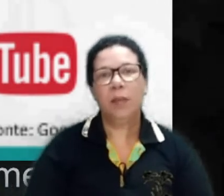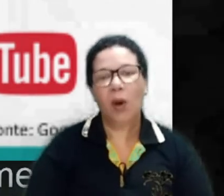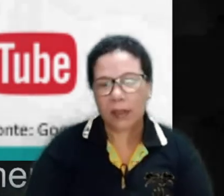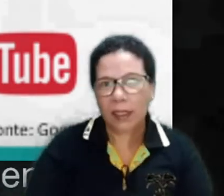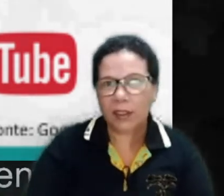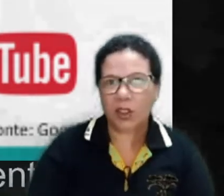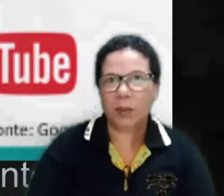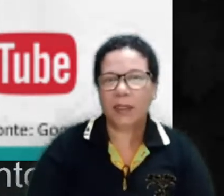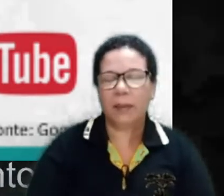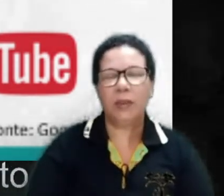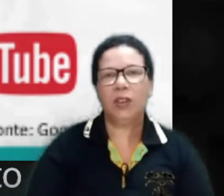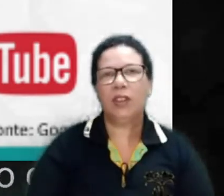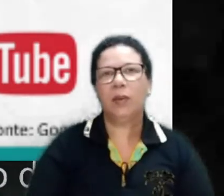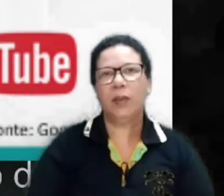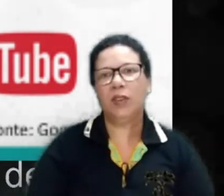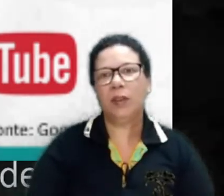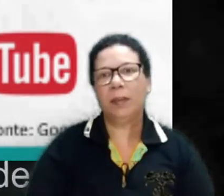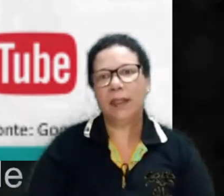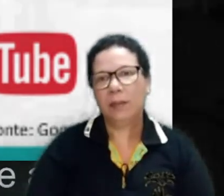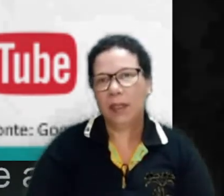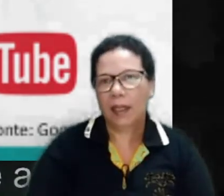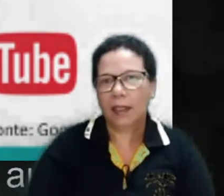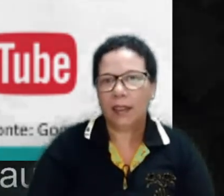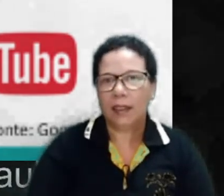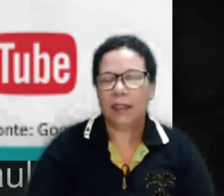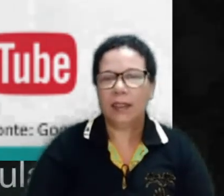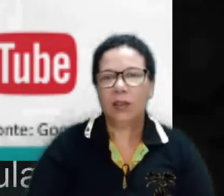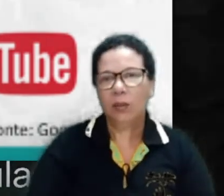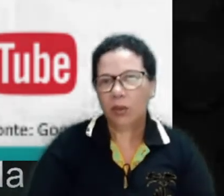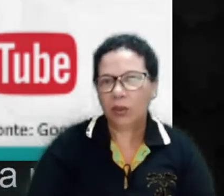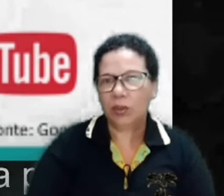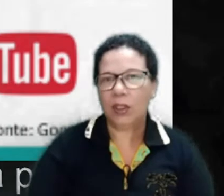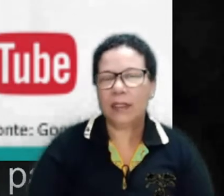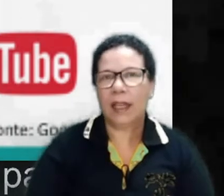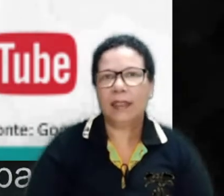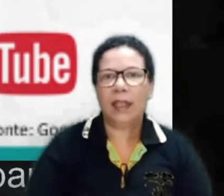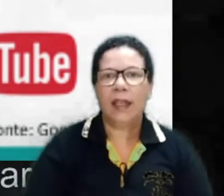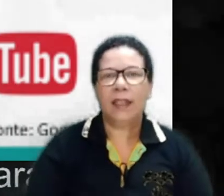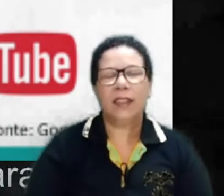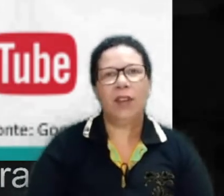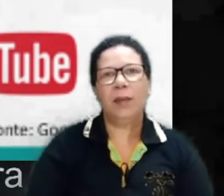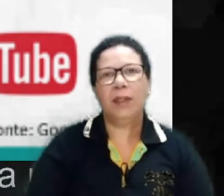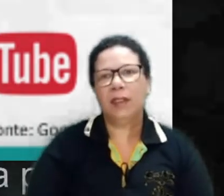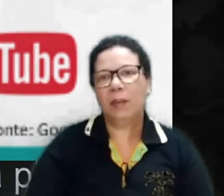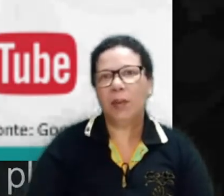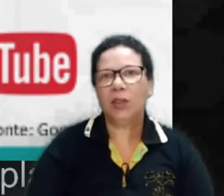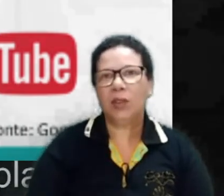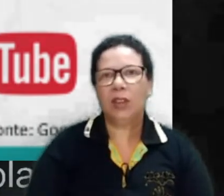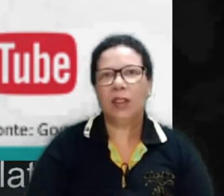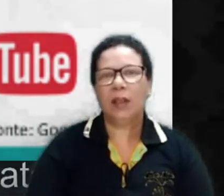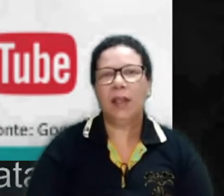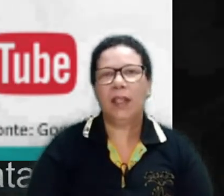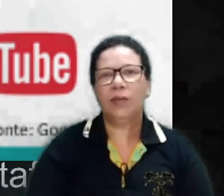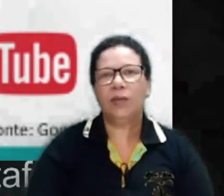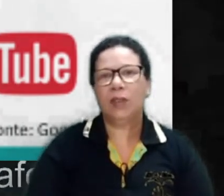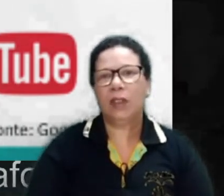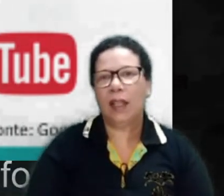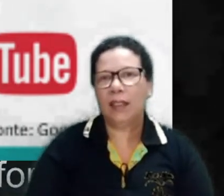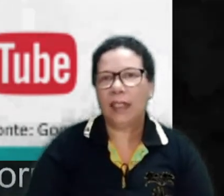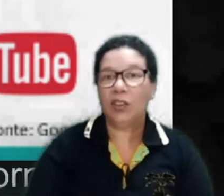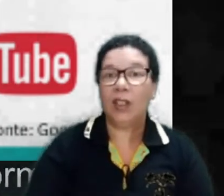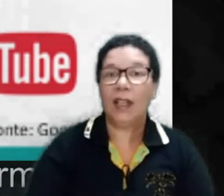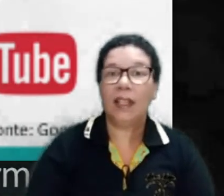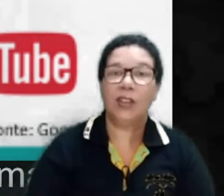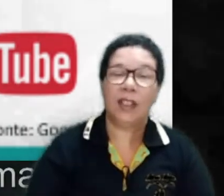ferramentas importantes, principalmente nesse momento de pandemia. Tem sido muito utilizada. Essas ferramentas também possuem também as funcionalidades